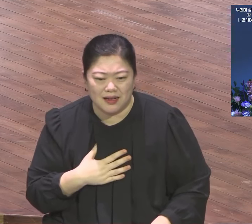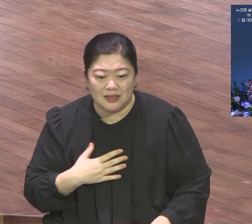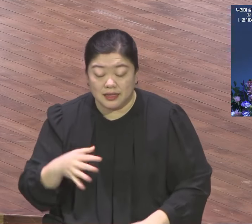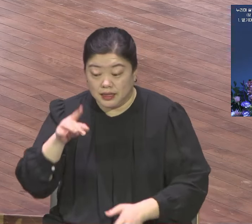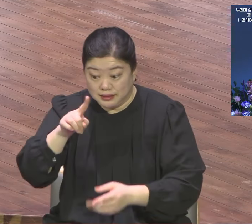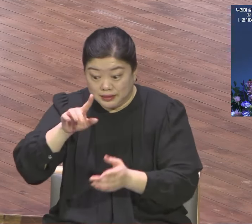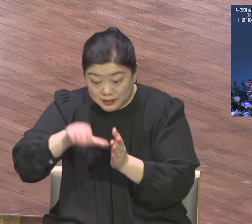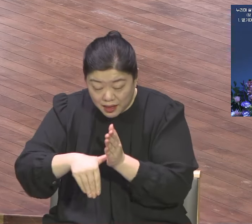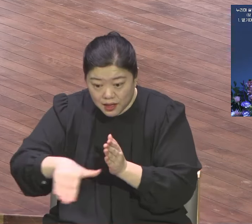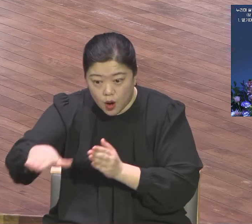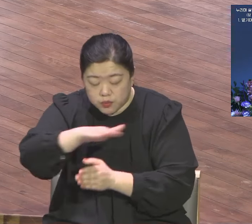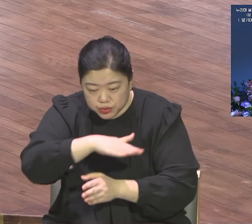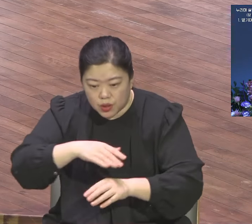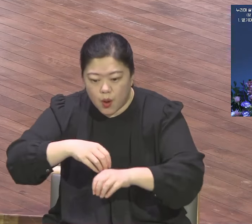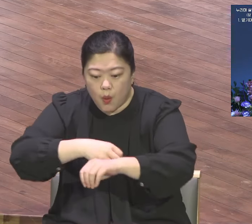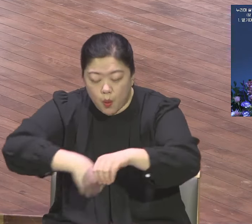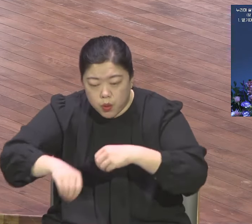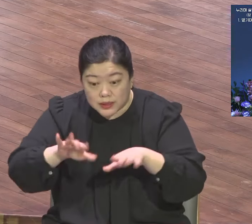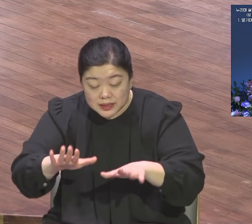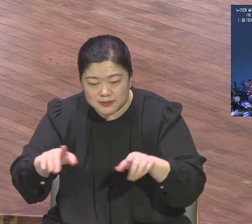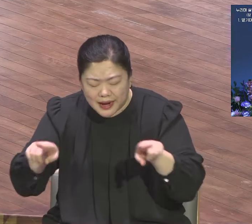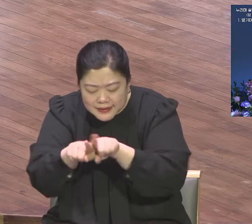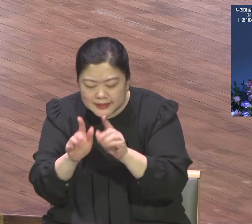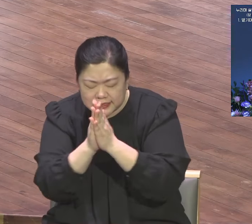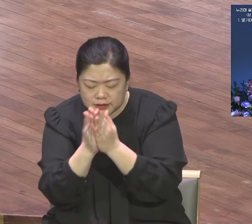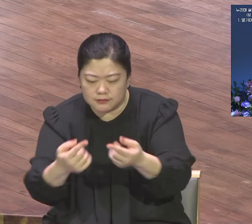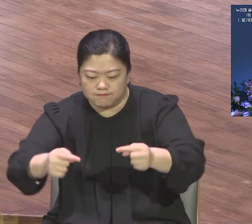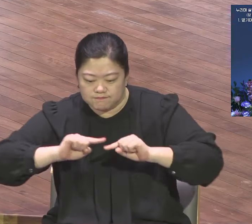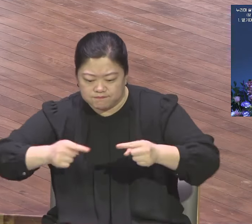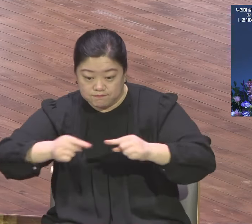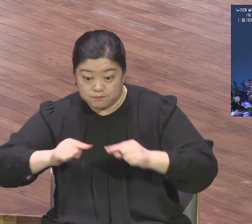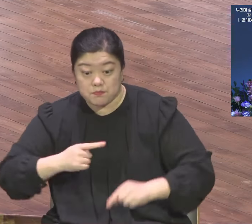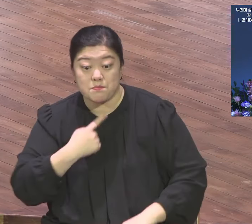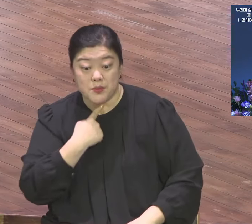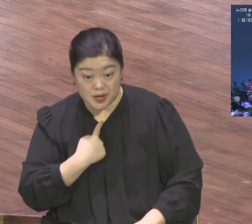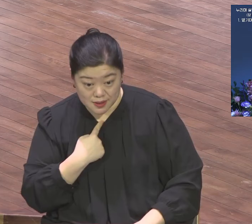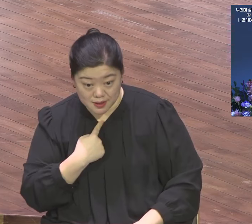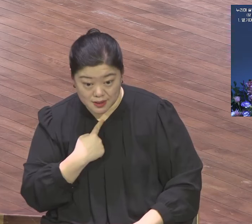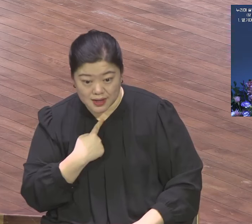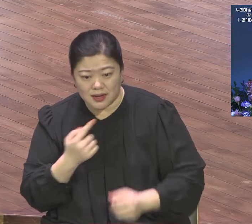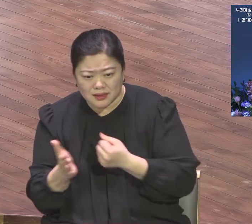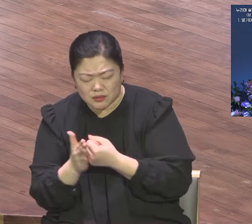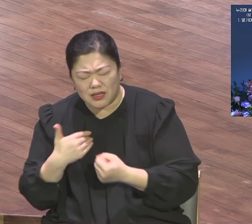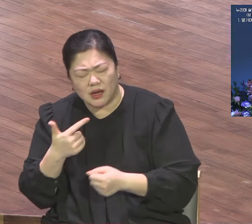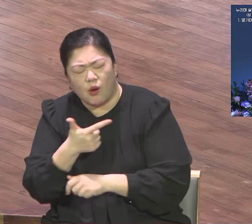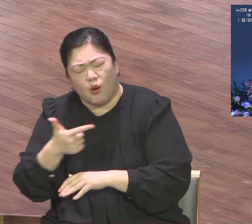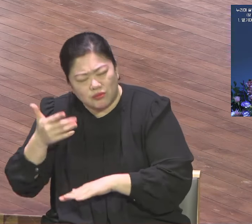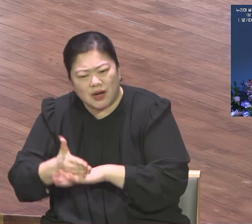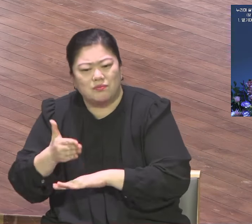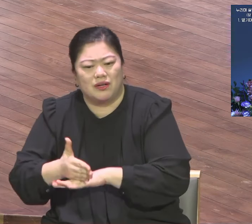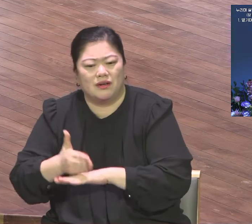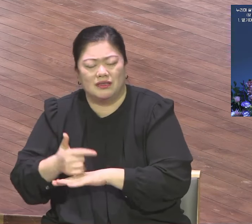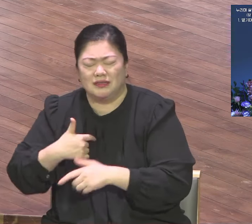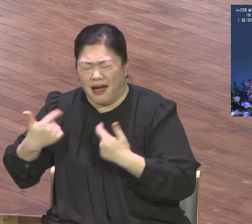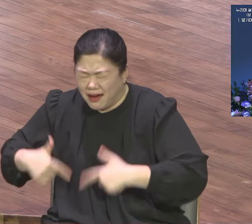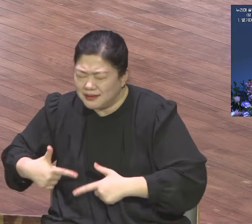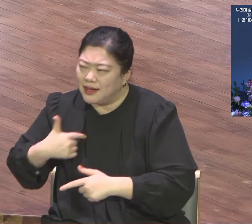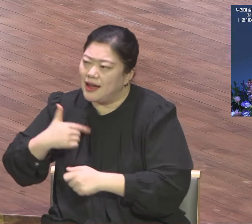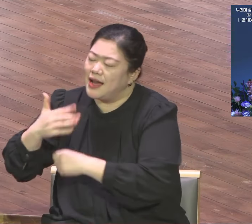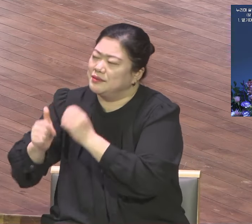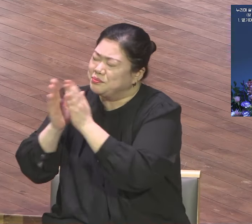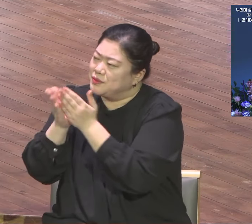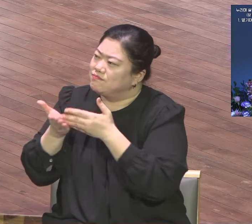것이, 축복을 받게 하는 것이 저의 책무잖아요. 제 책무예요. 우리 성도들이 축복을 받아서